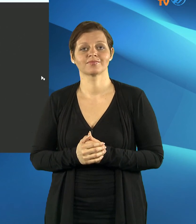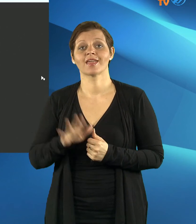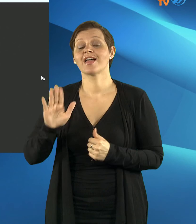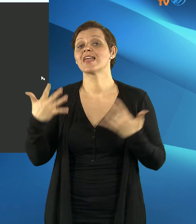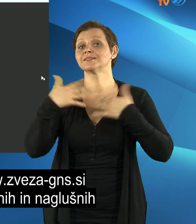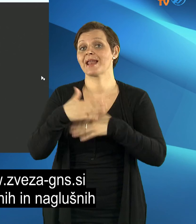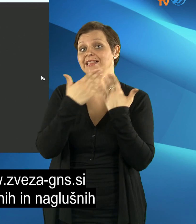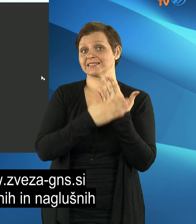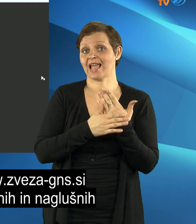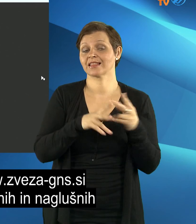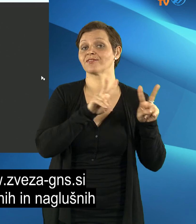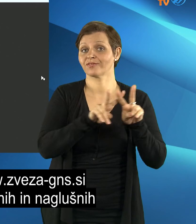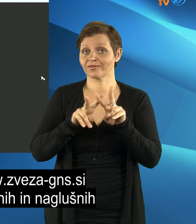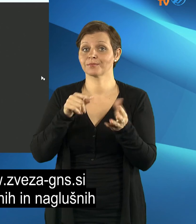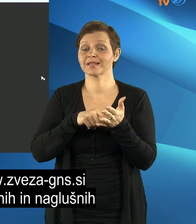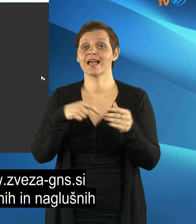družin. Na spletni strani